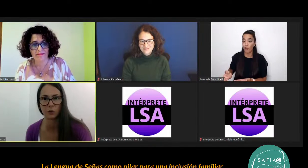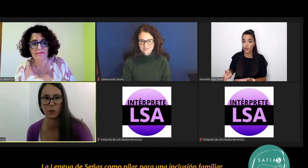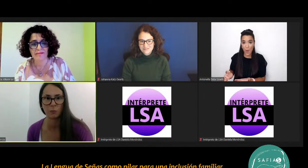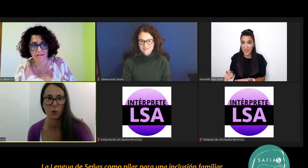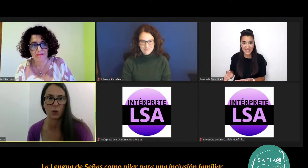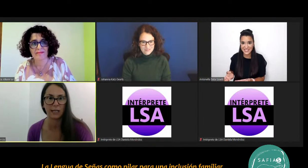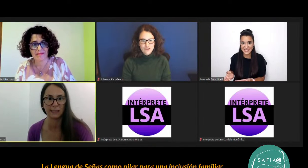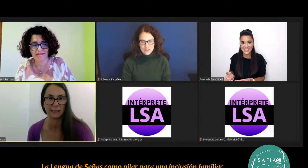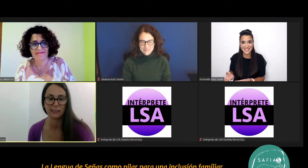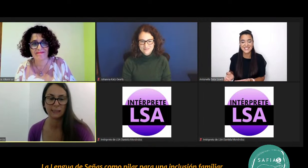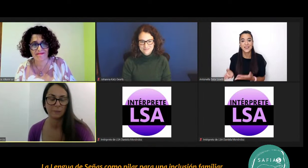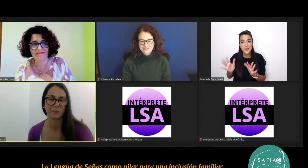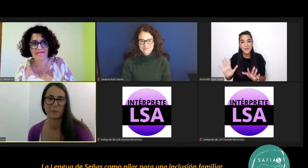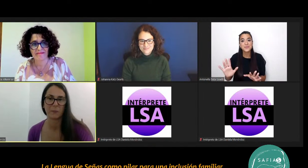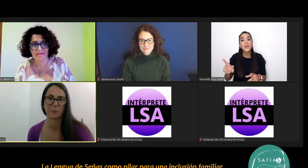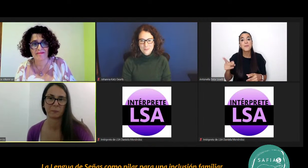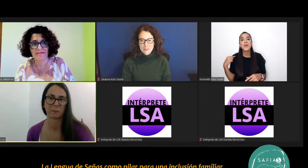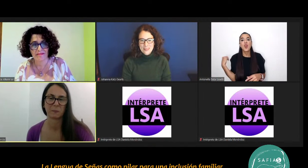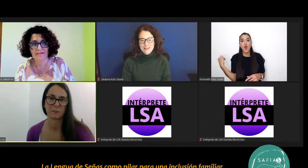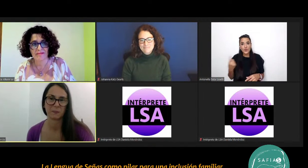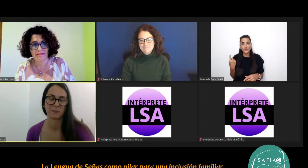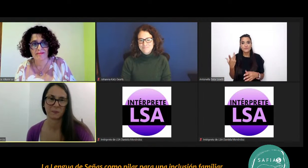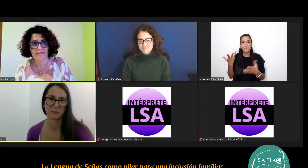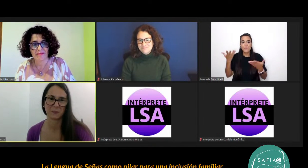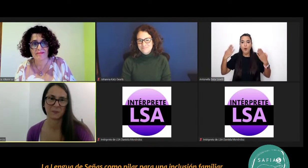que construimos con Leti.